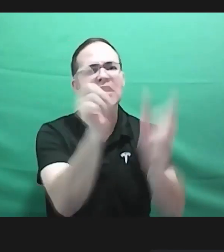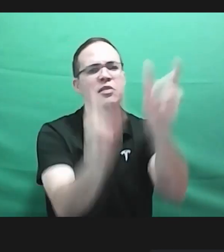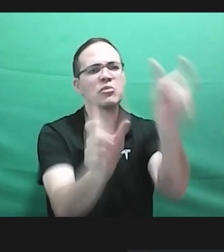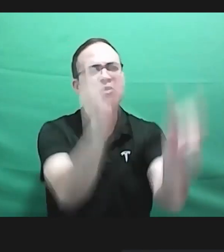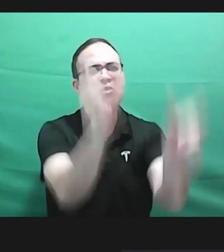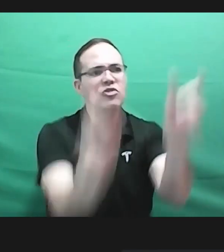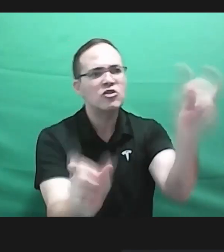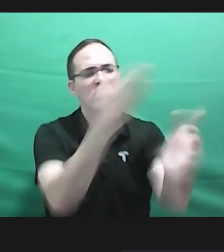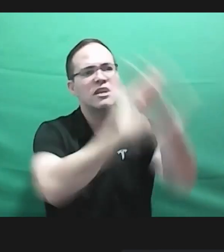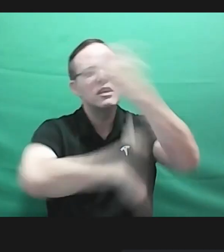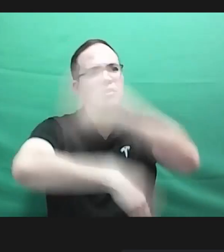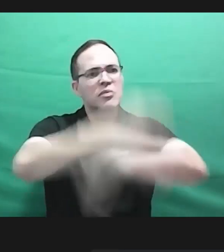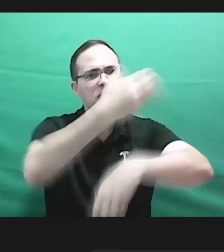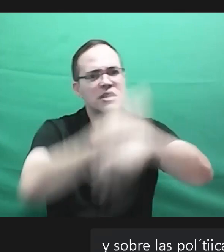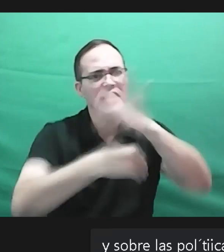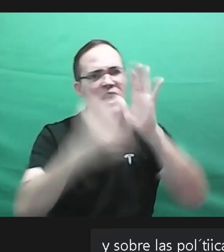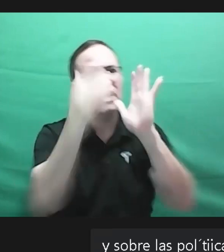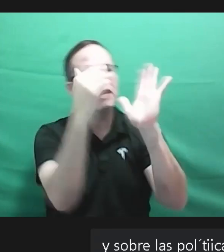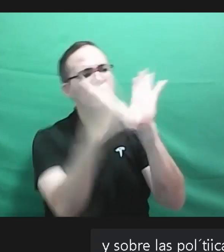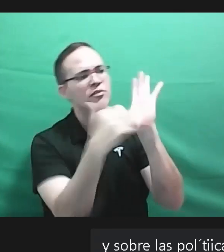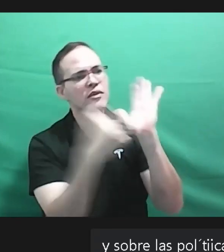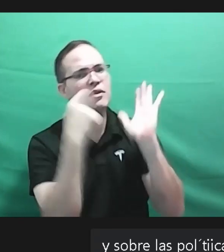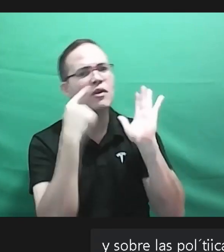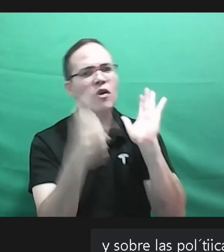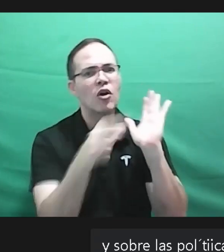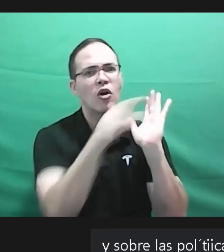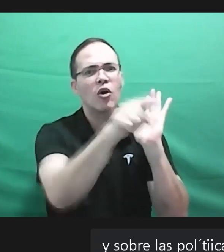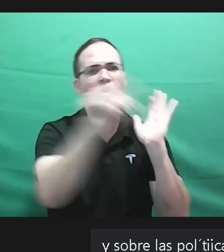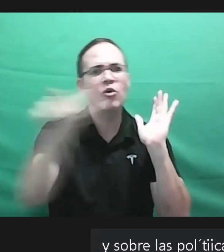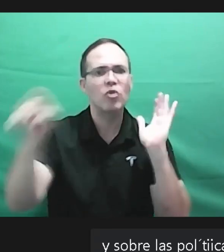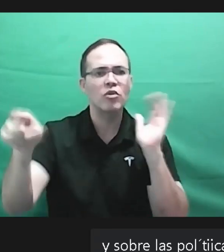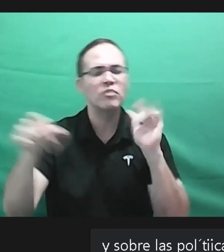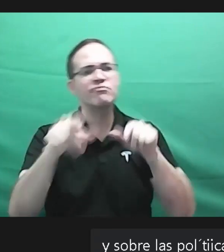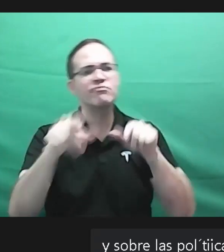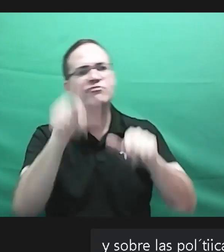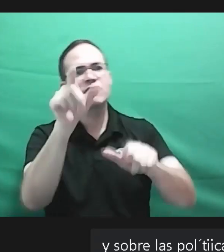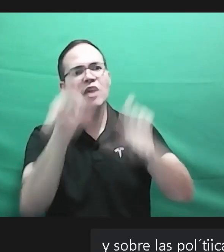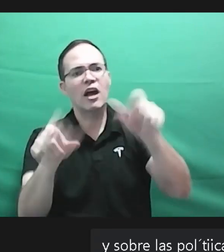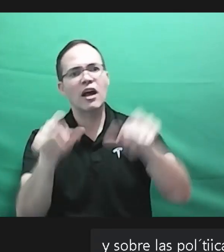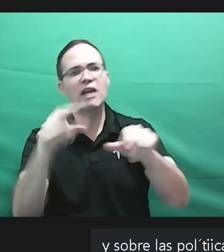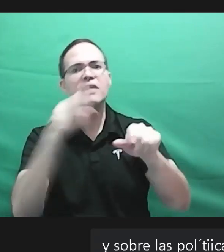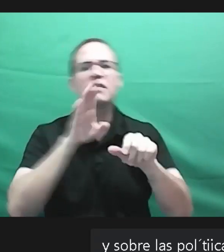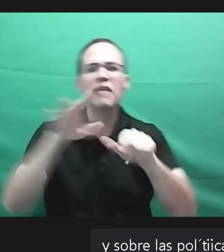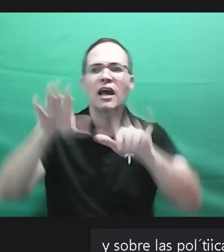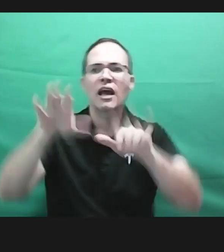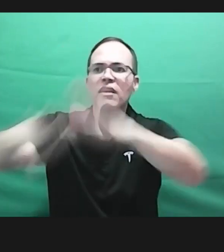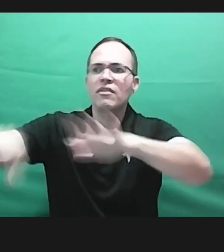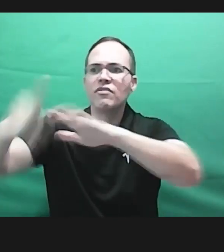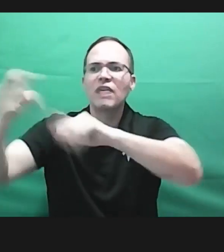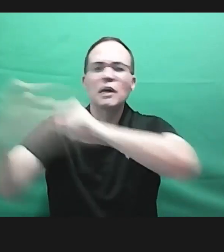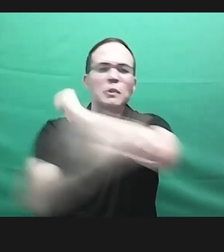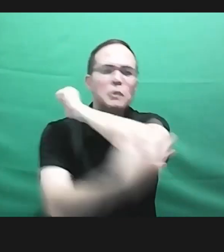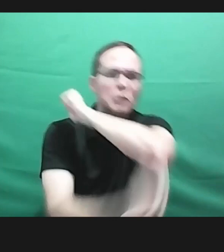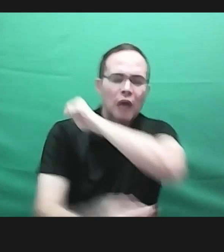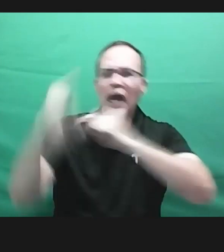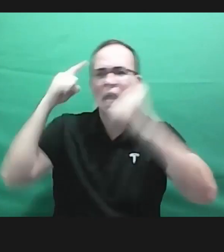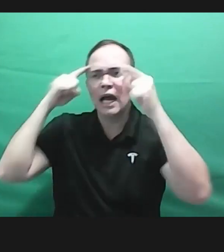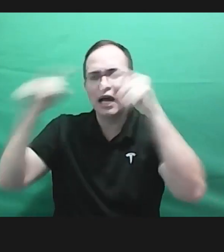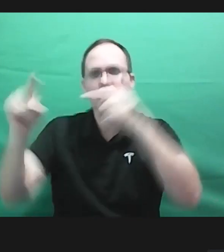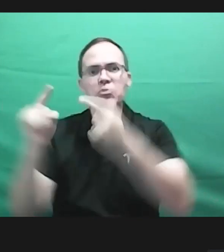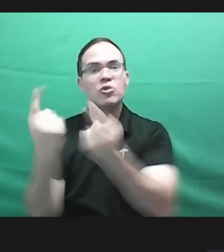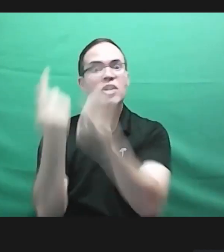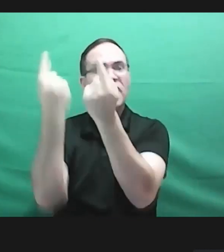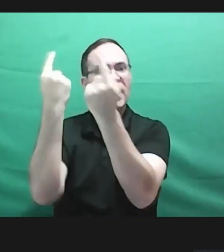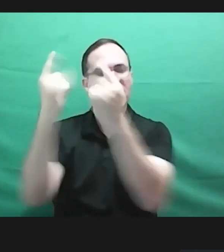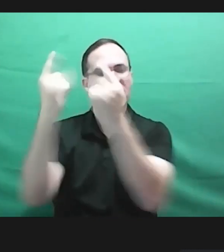políticas, orientar nuestros recursos hacia las áreas que sean prioritarias, realizar evaluaciones de impacto de las